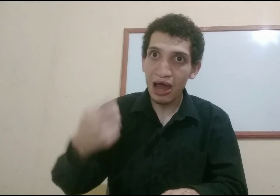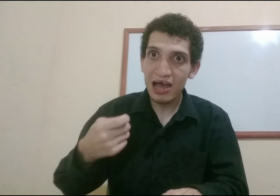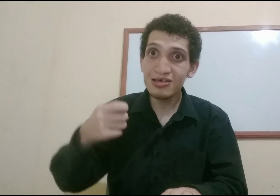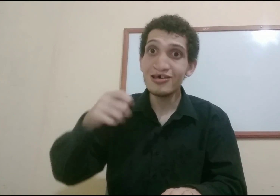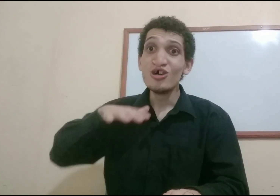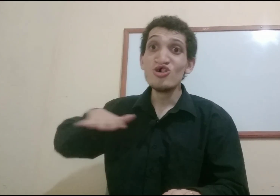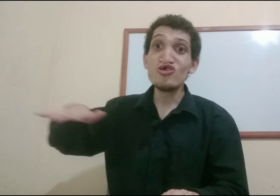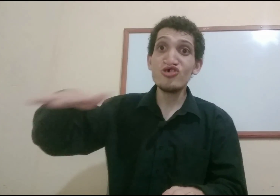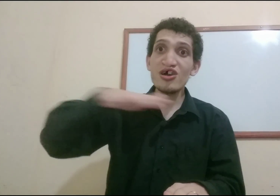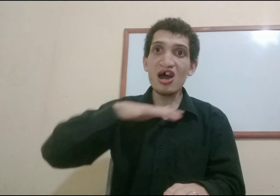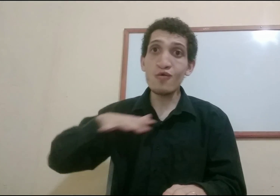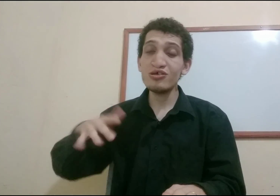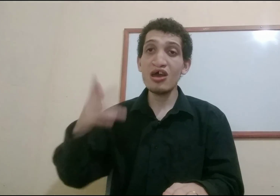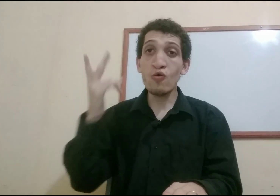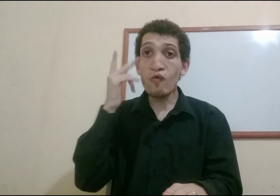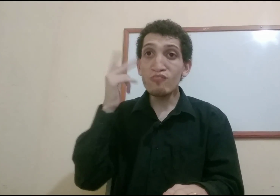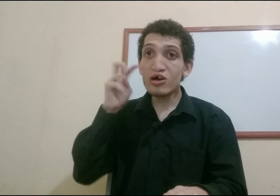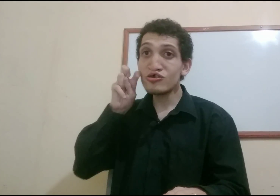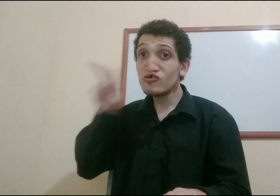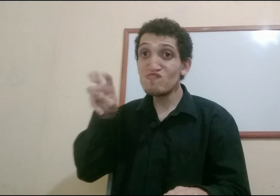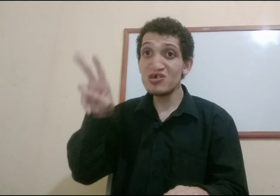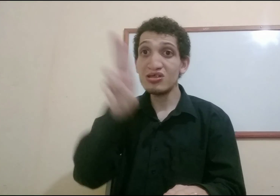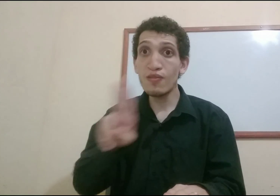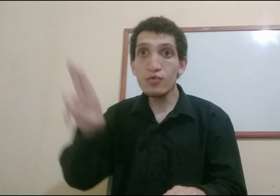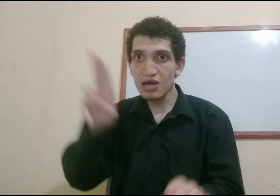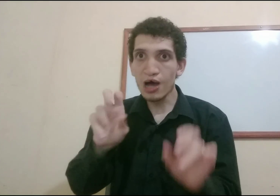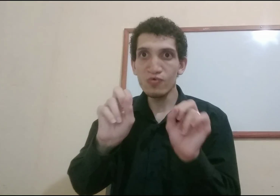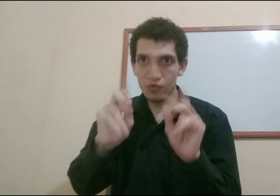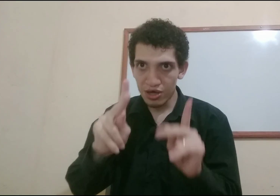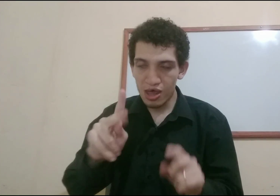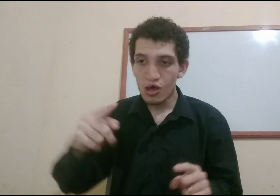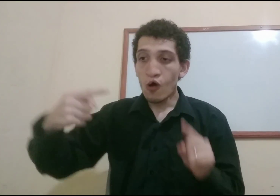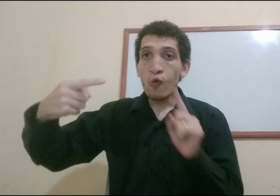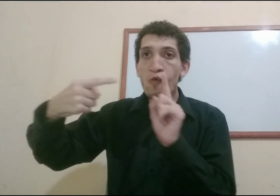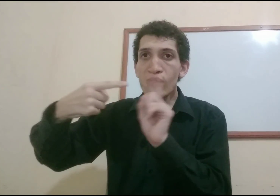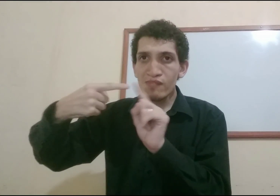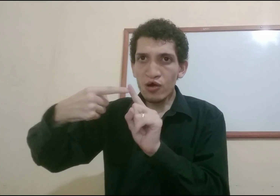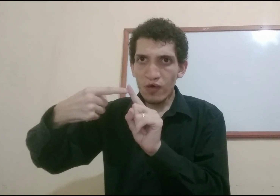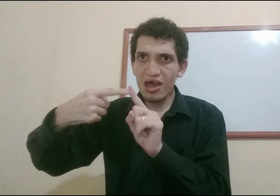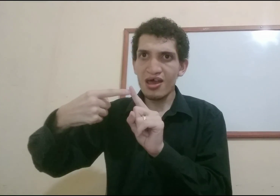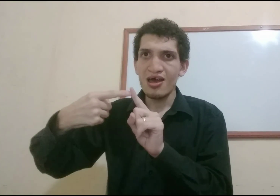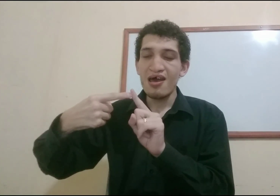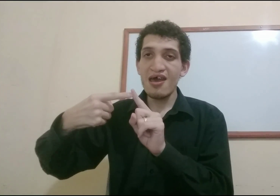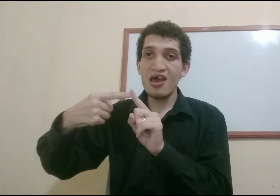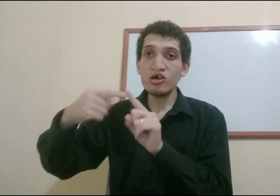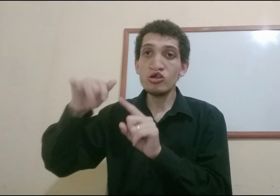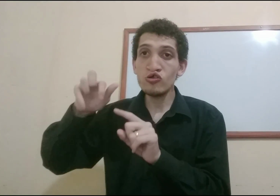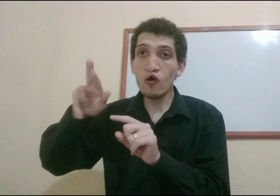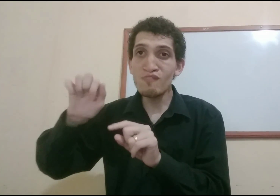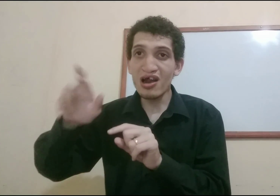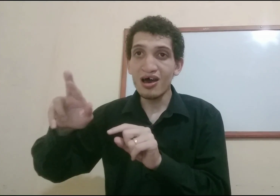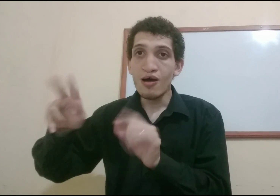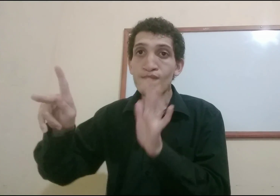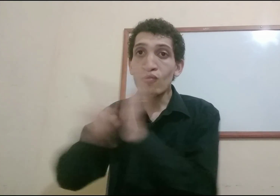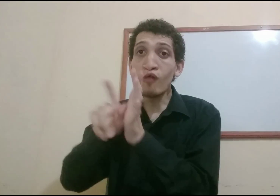sinais geral e é comum a gente ver sendo usado. Okay? O primeiro é sombra própria